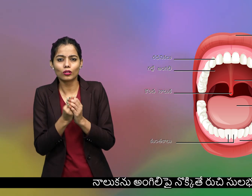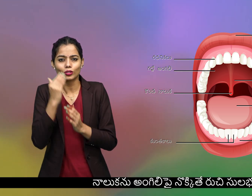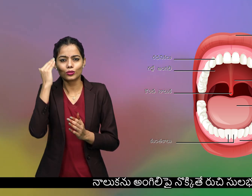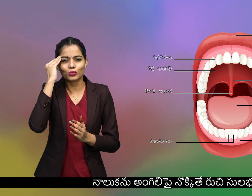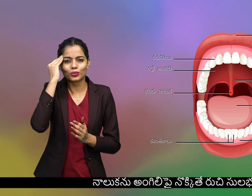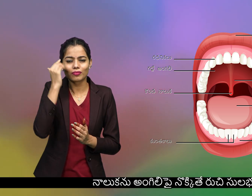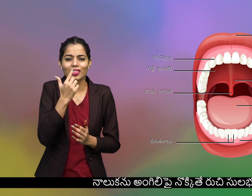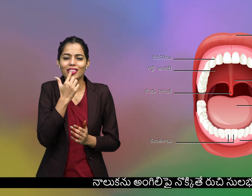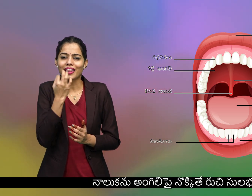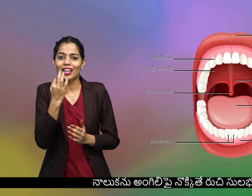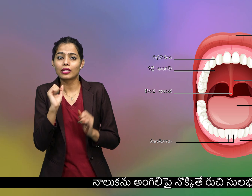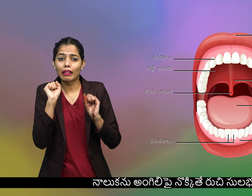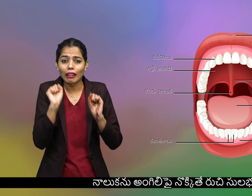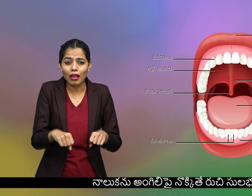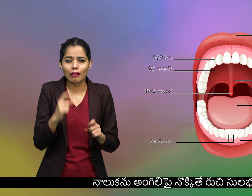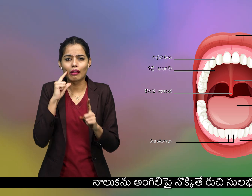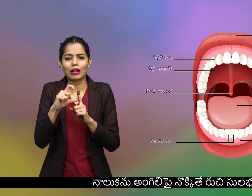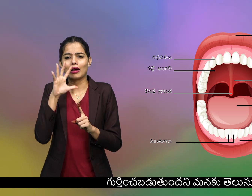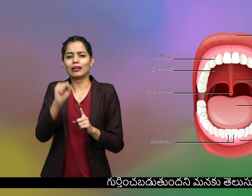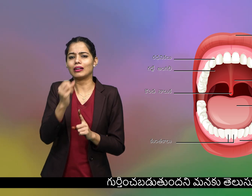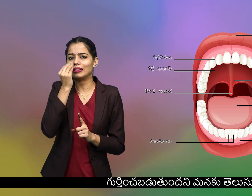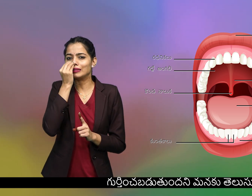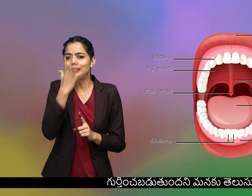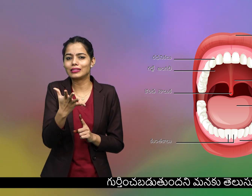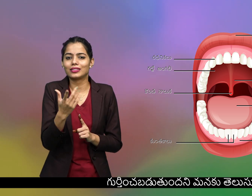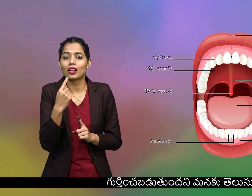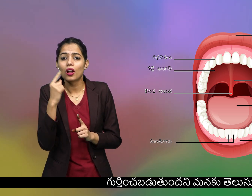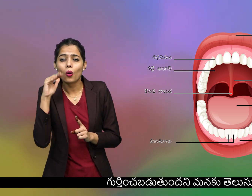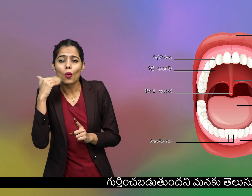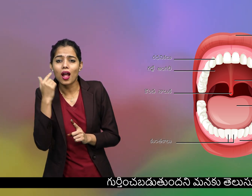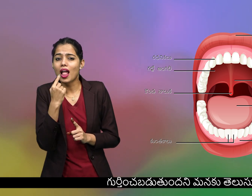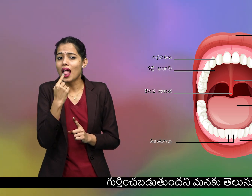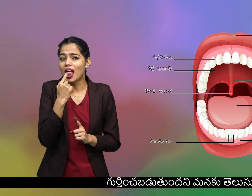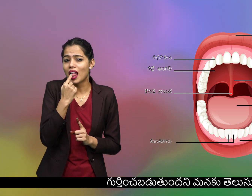నాలుకను అంగిలిపై నొక్కితే రుచి సులభంగా గుర్తించబడుతుందని మనకు తెలుసు.